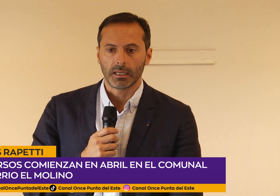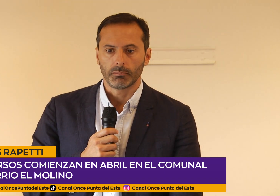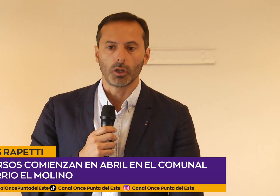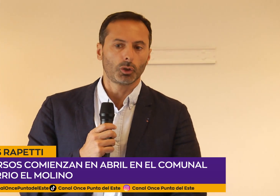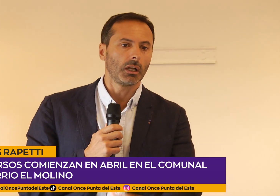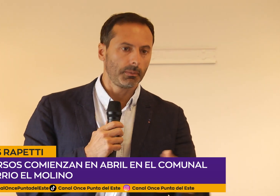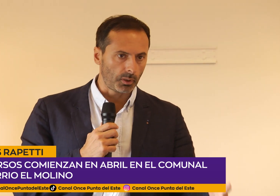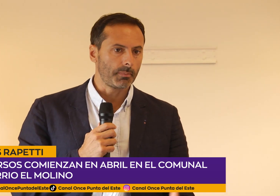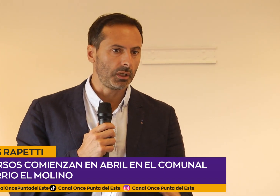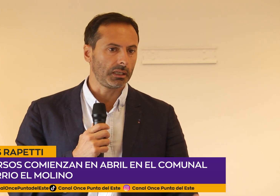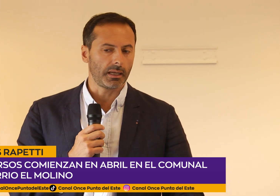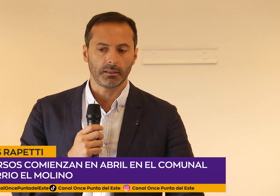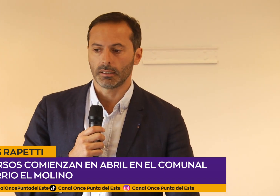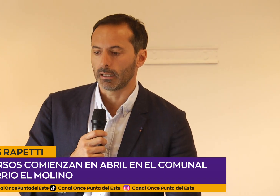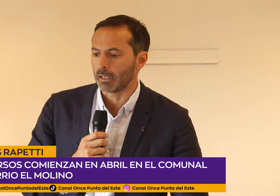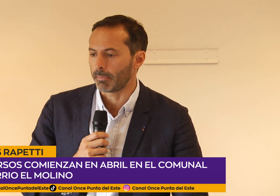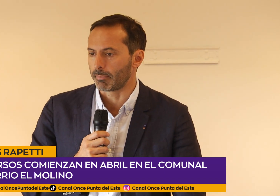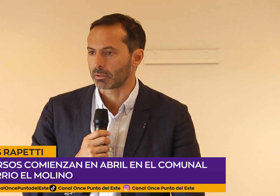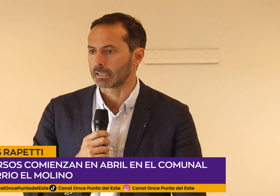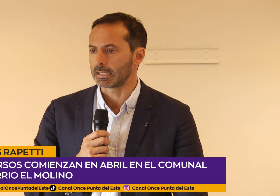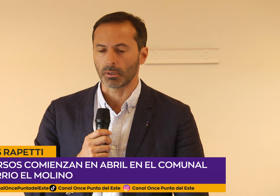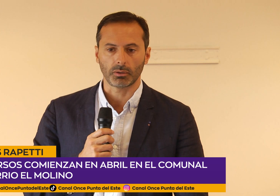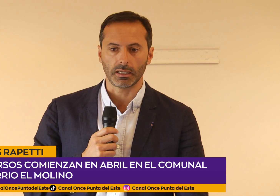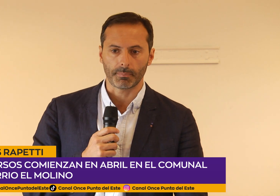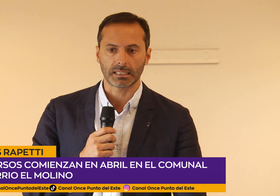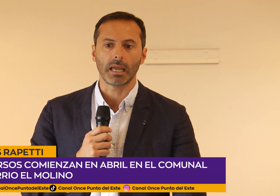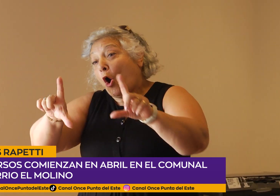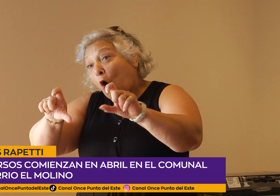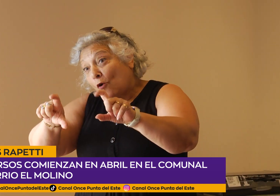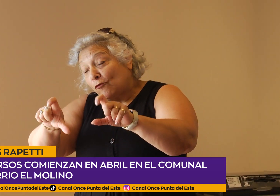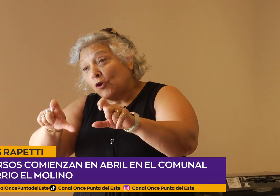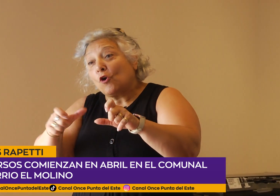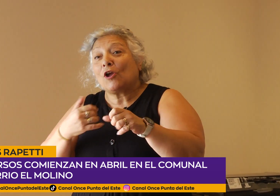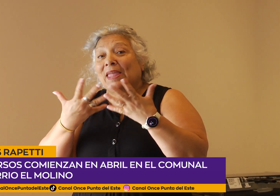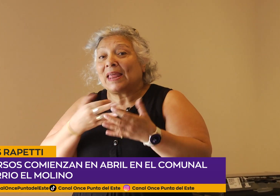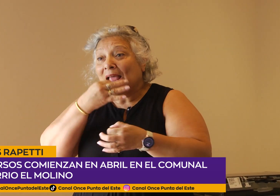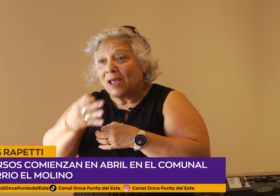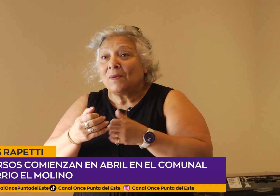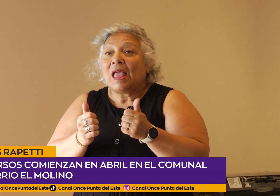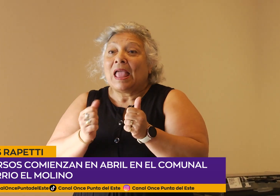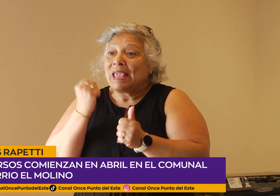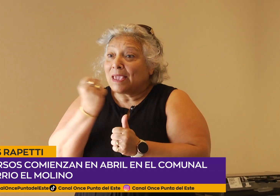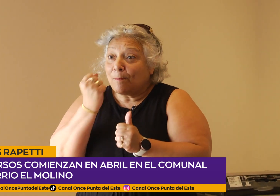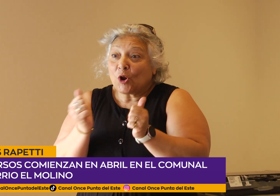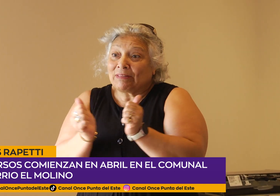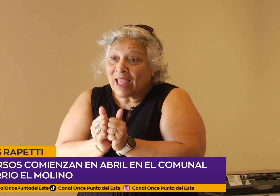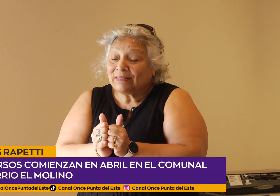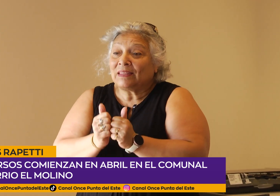recuperar la carrera de intérprete, quiero que vengan para los comunales ahora porque estamos en el municipio,